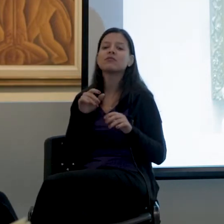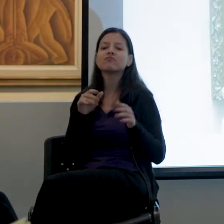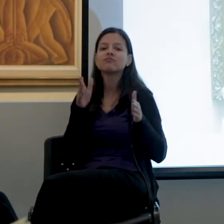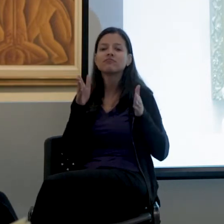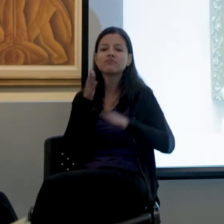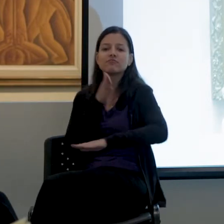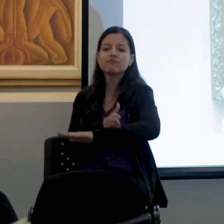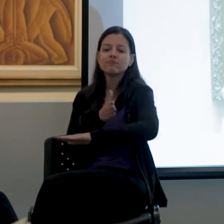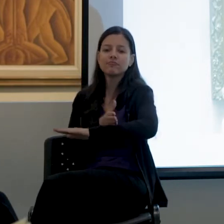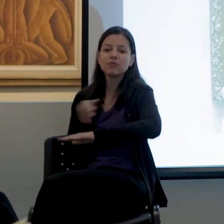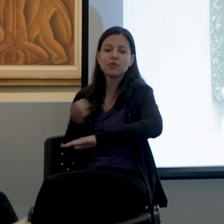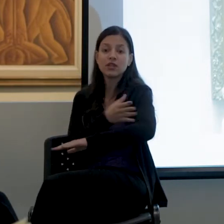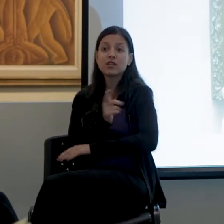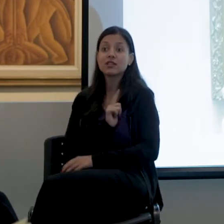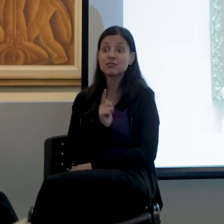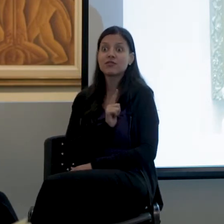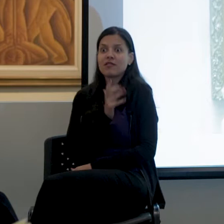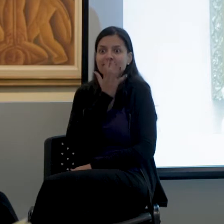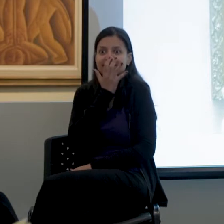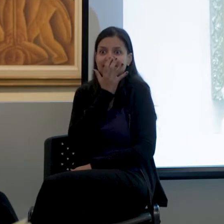quero resolver.